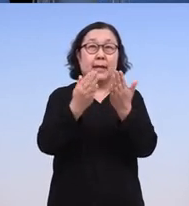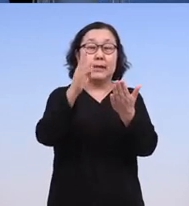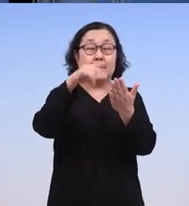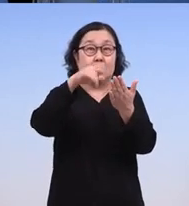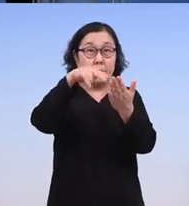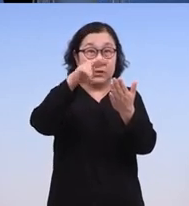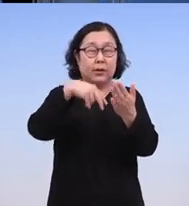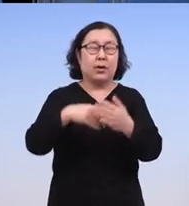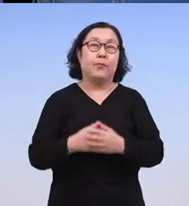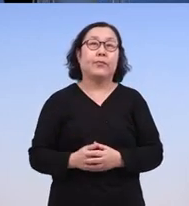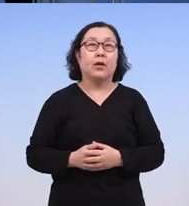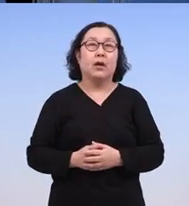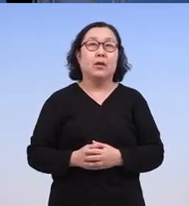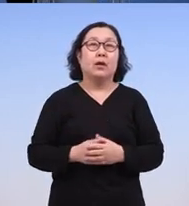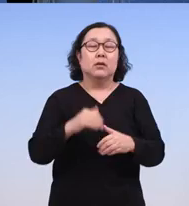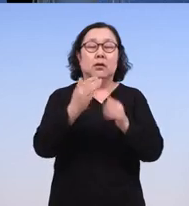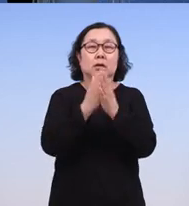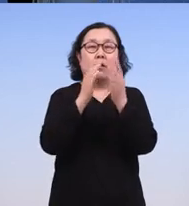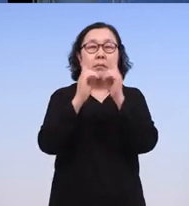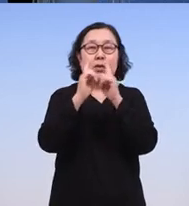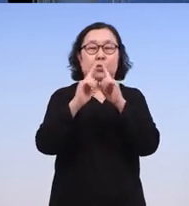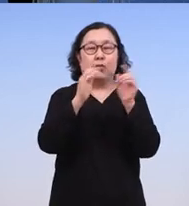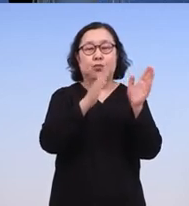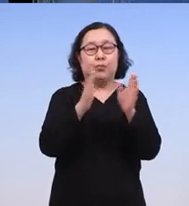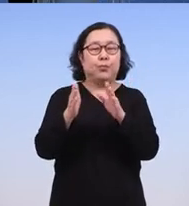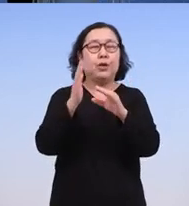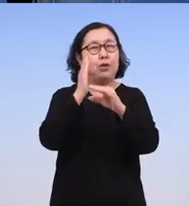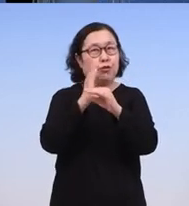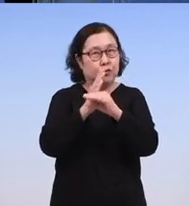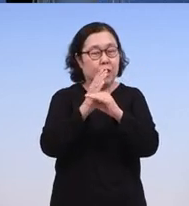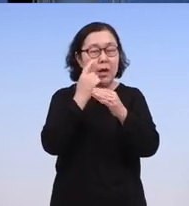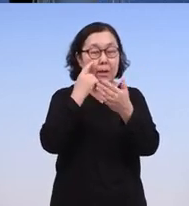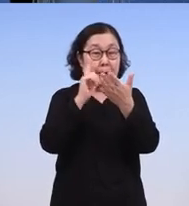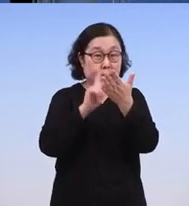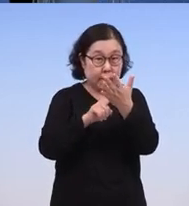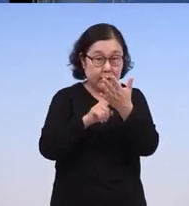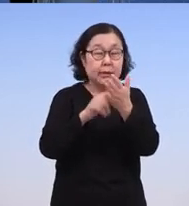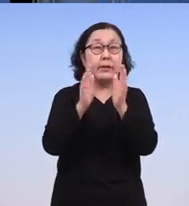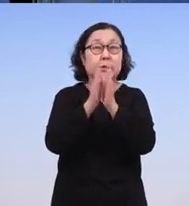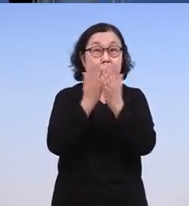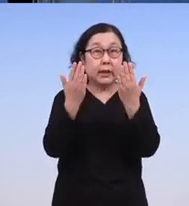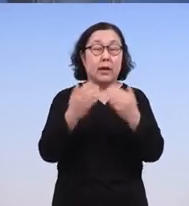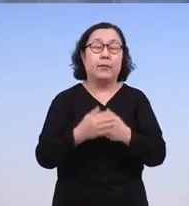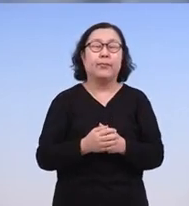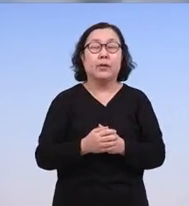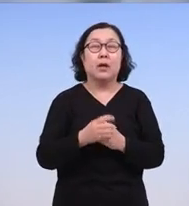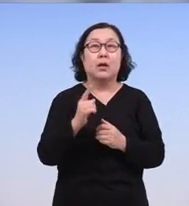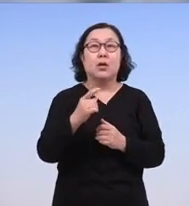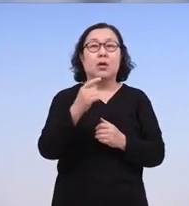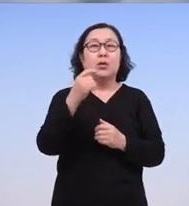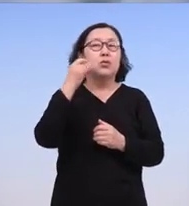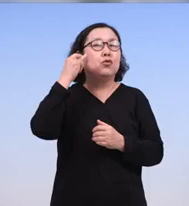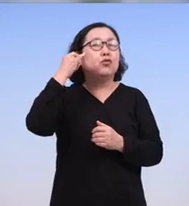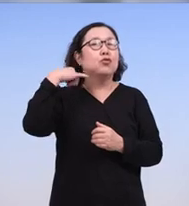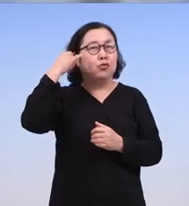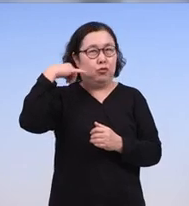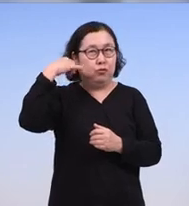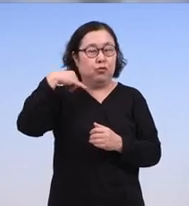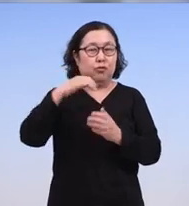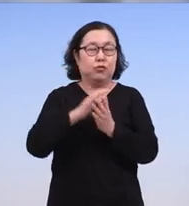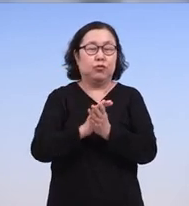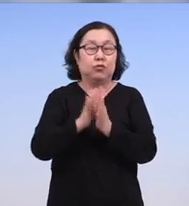책을 읽었는데, 이제 오늘 이 본문을 가지고 설교를 준비하다가 발견한 책입니다. 이 책은 그